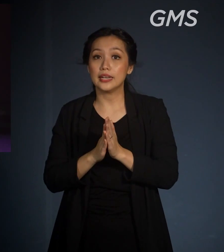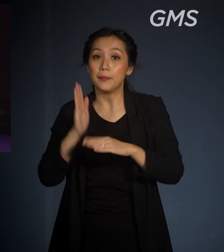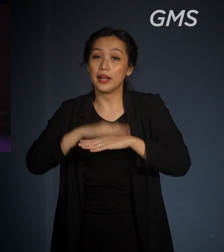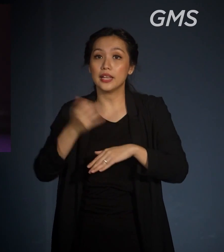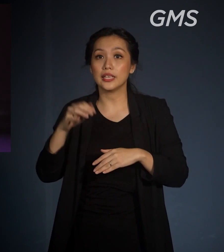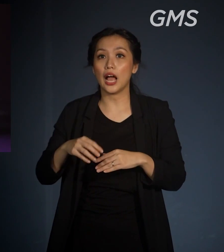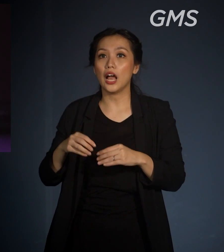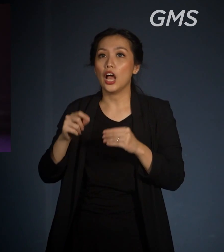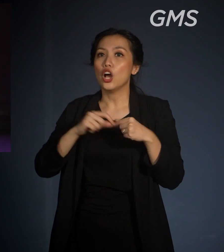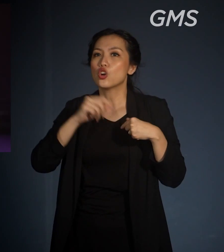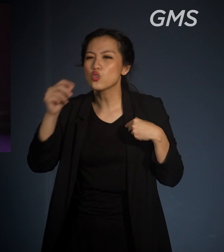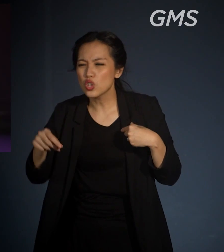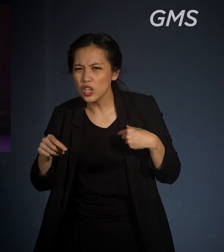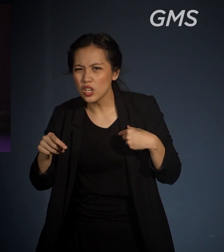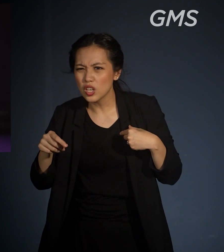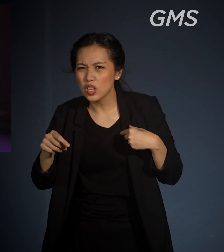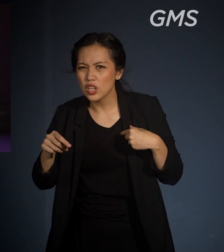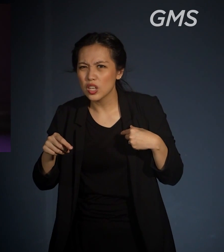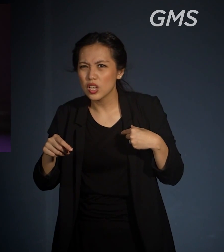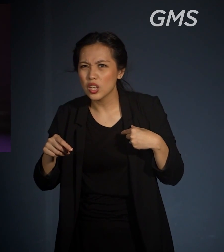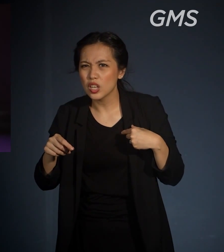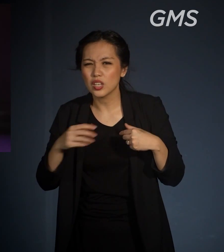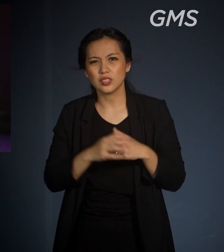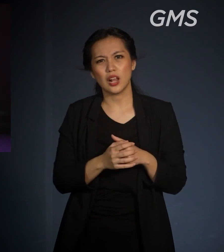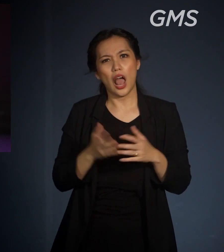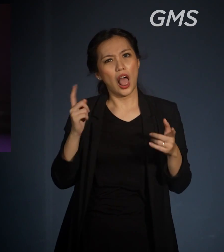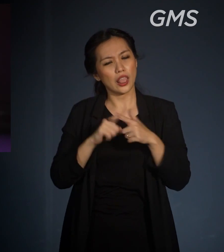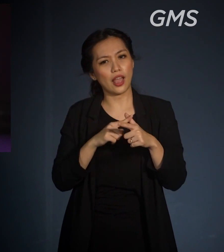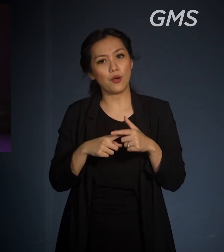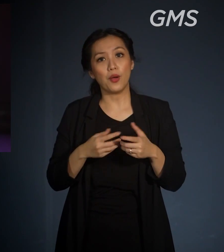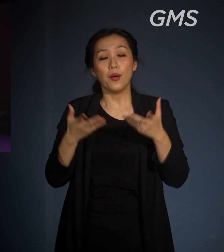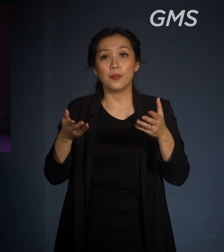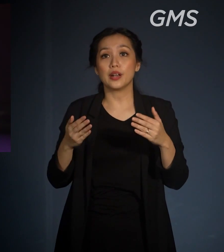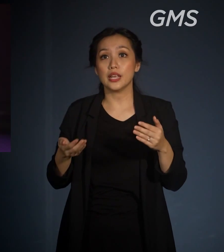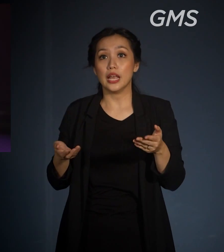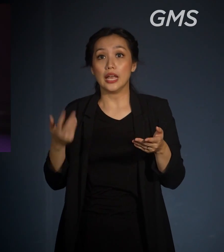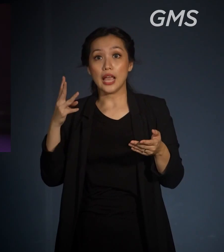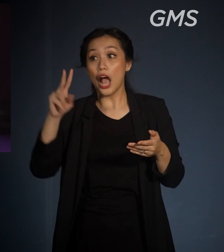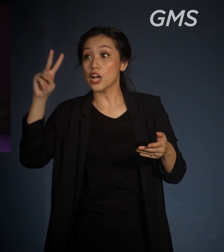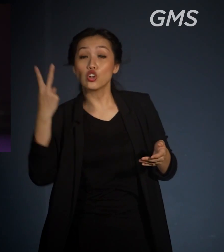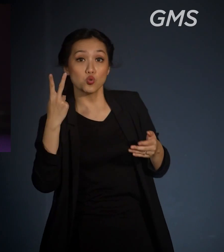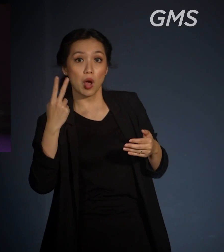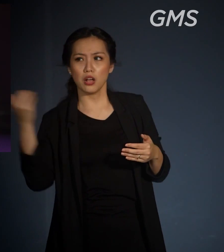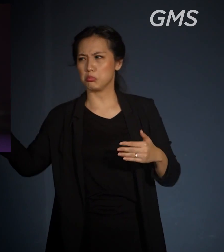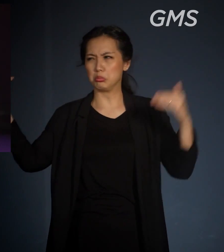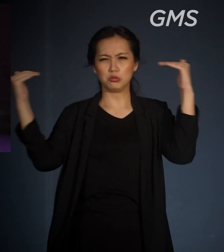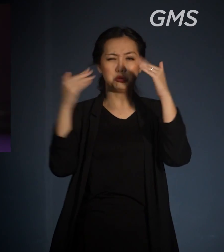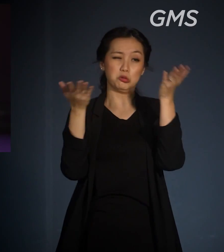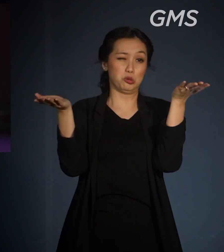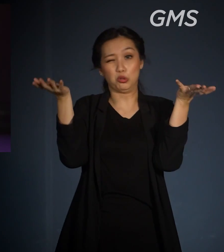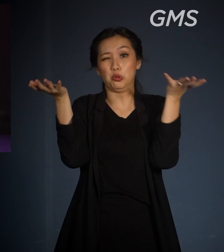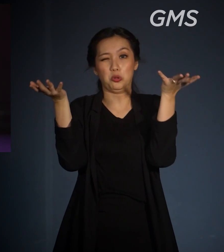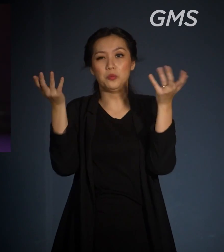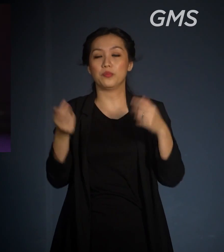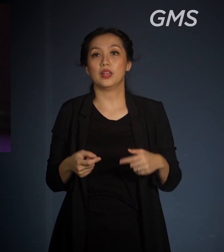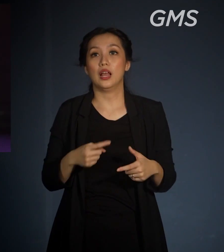nggak limpahkan modal lebih banyak, memberikan modal tambahan lebih banyak kepada bisnis yang nggak untung juga nggak rugi.